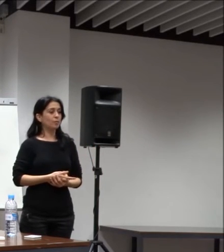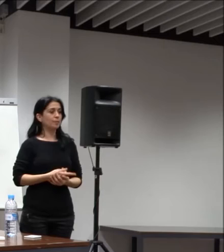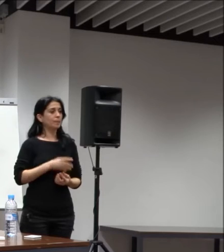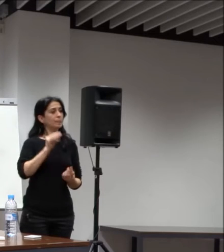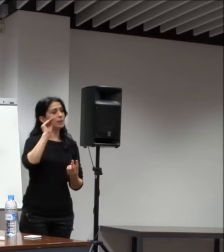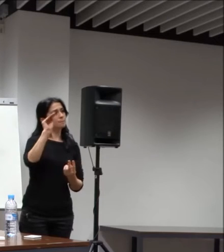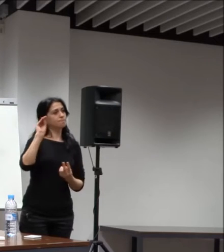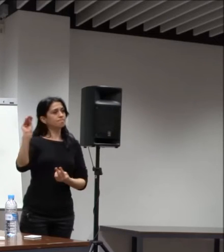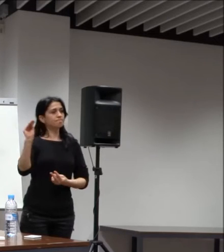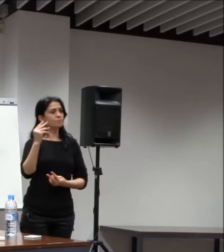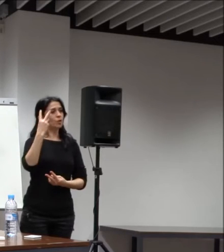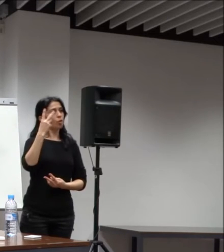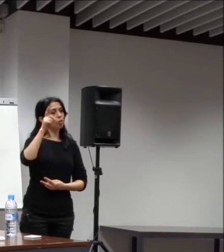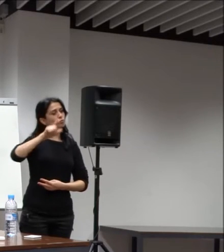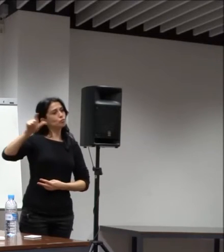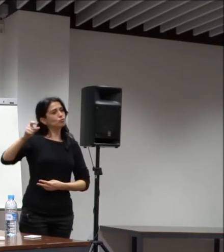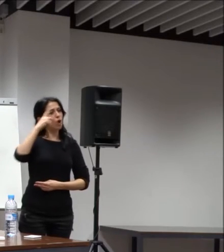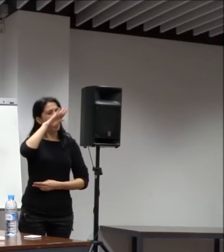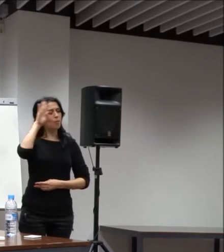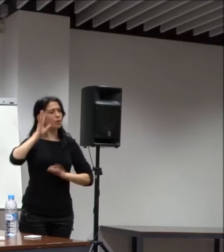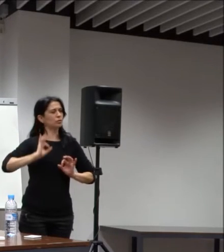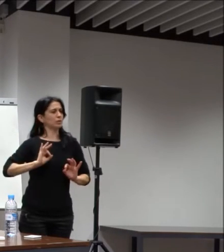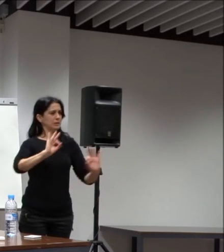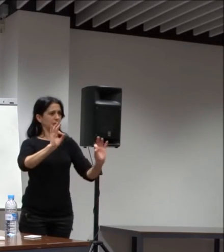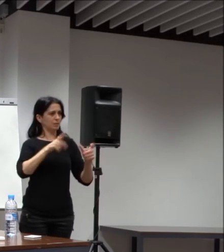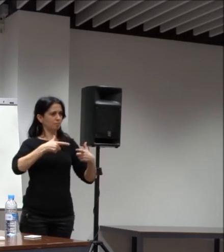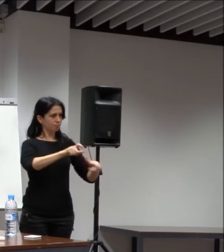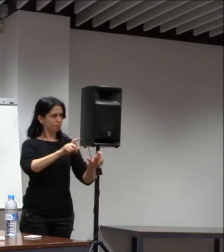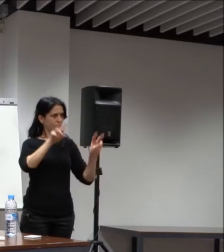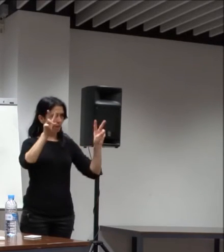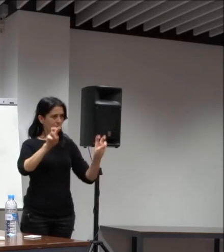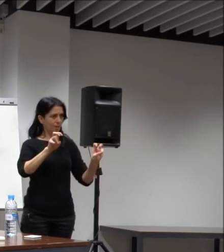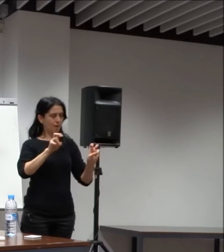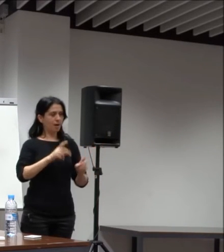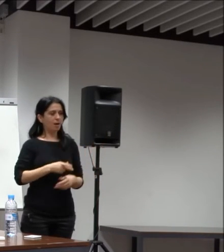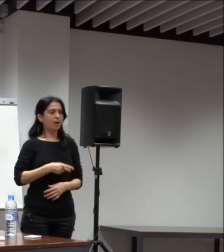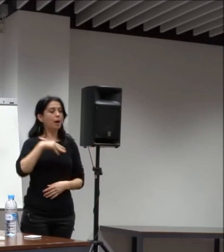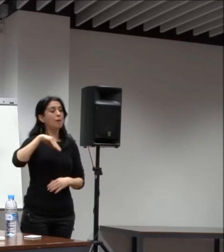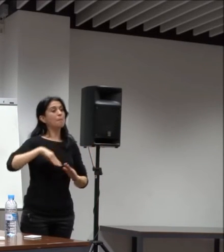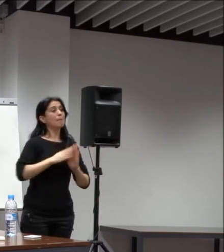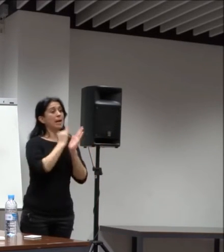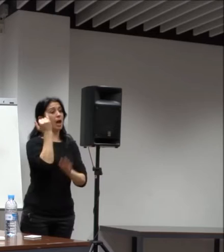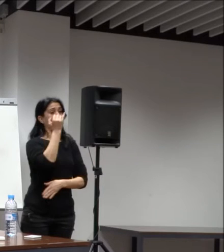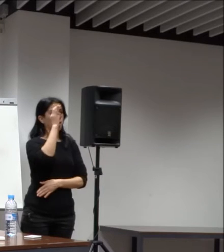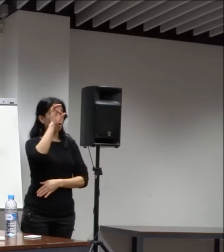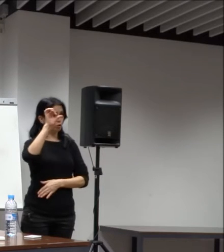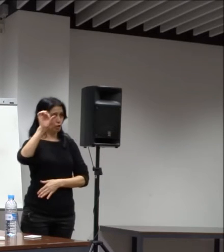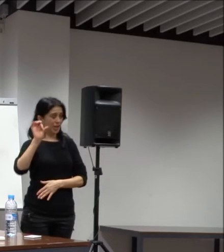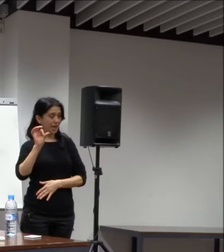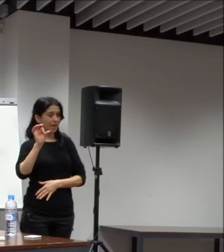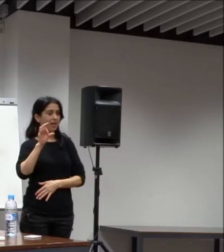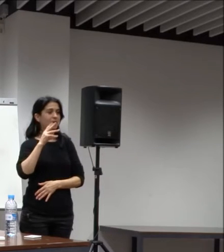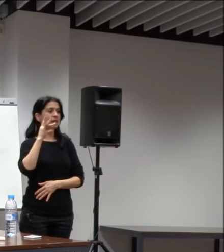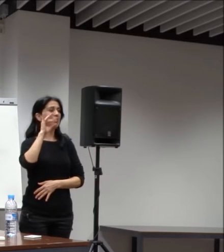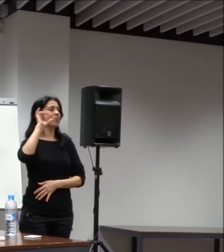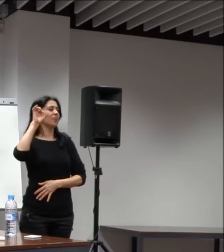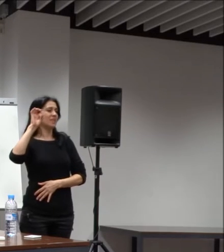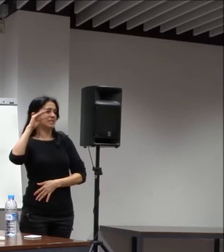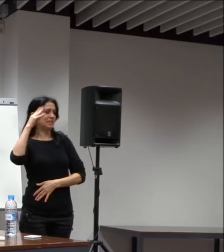digo, a dos abogados especialistas en la materia, a María José y a Fede Isquer, a quienes estamos muy agradecidos que hayan venido